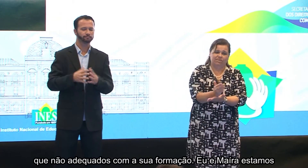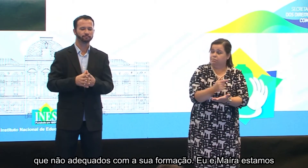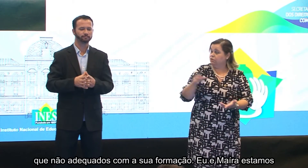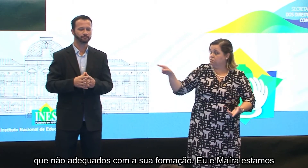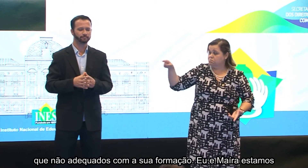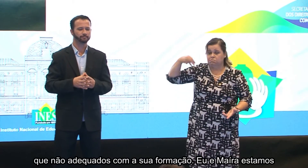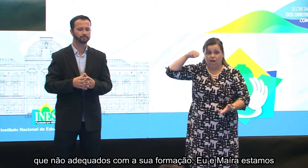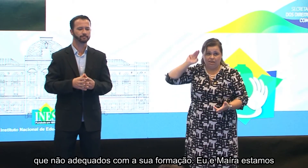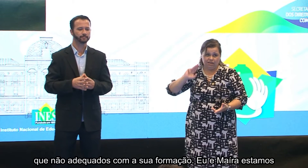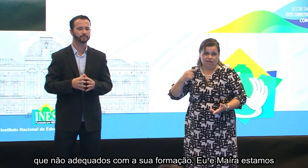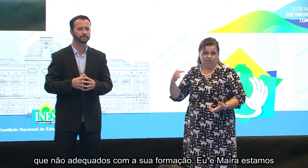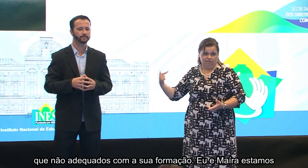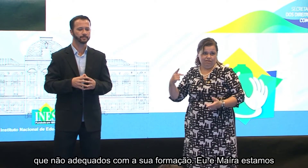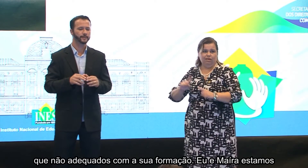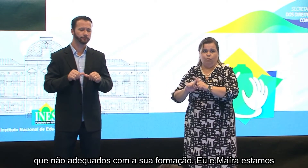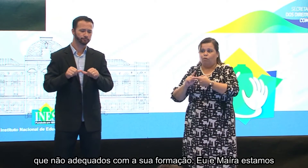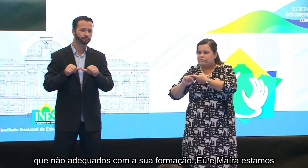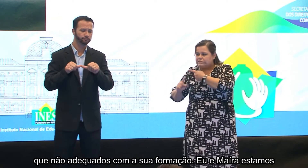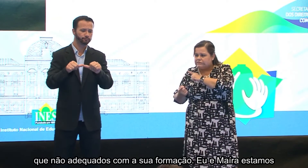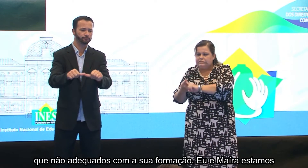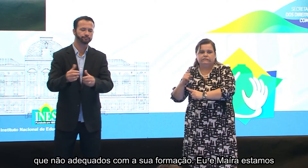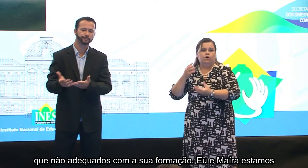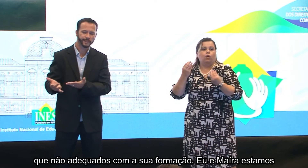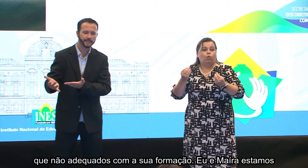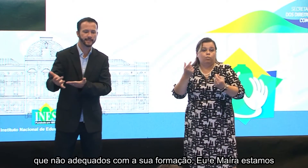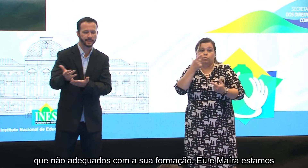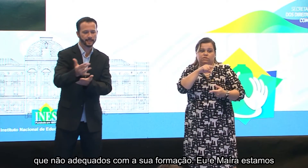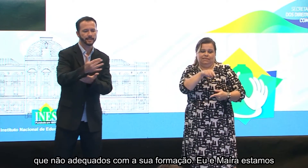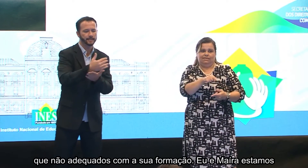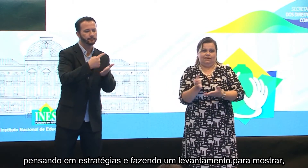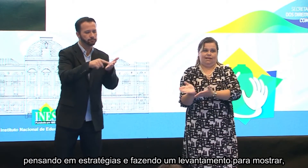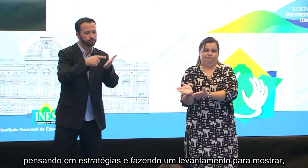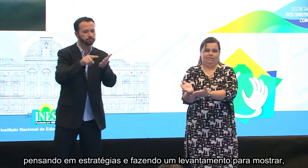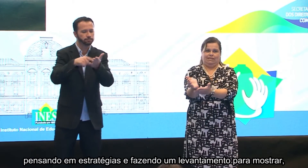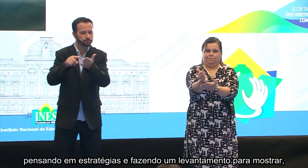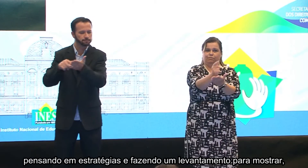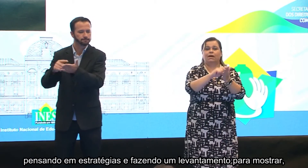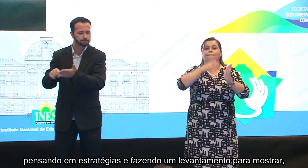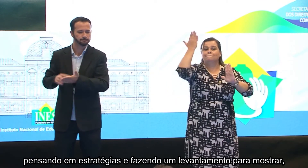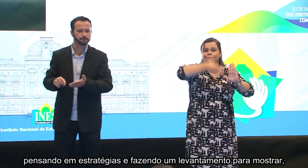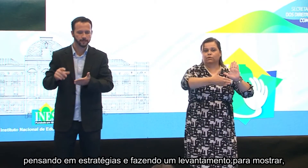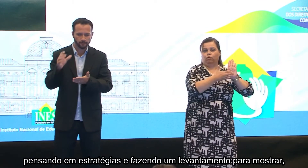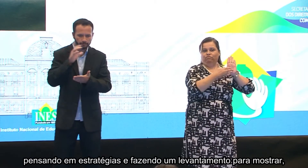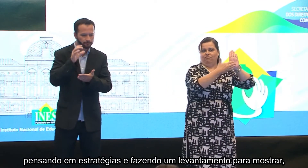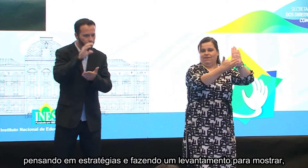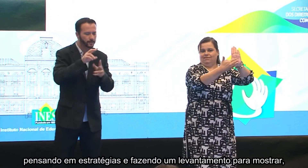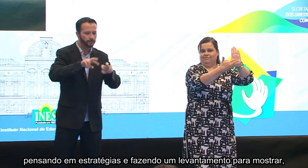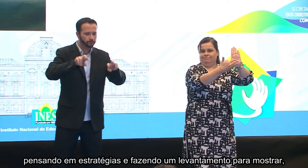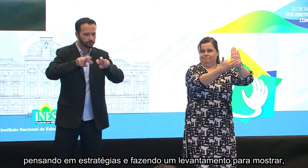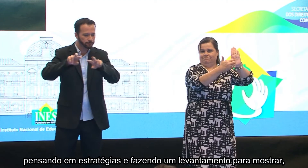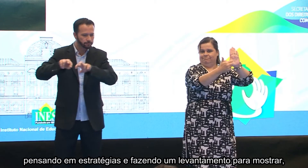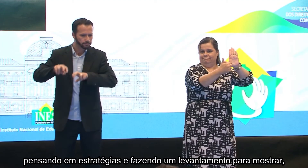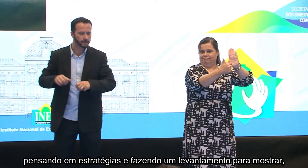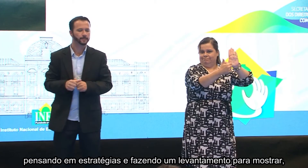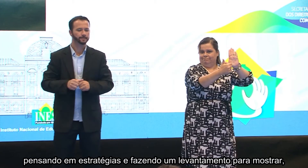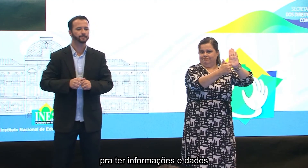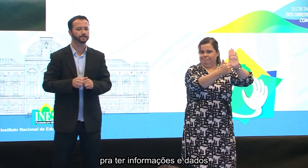que não são adequados com a sua formação. Então, eu e Maíra estamos pensando em estratégias e fazendo levantamento para mostrar, para